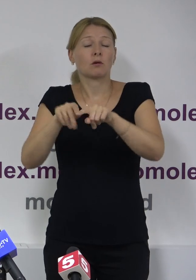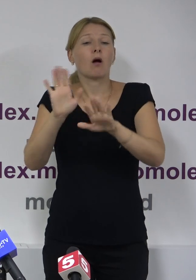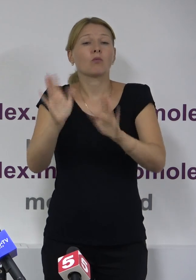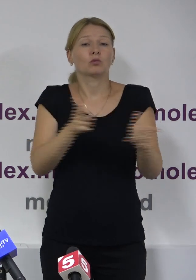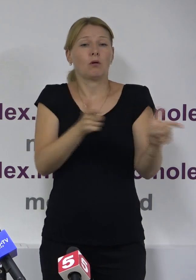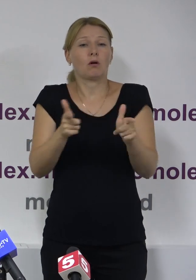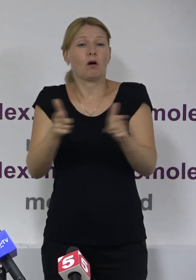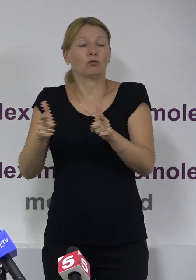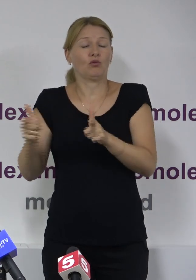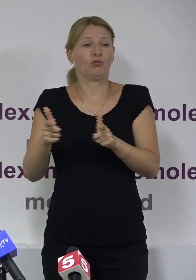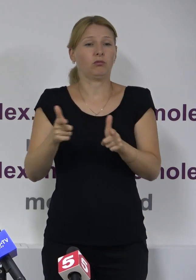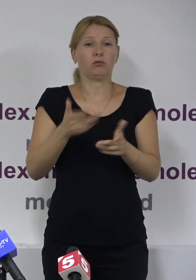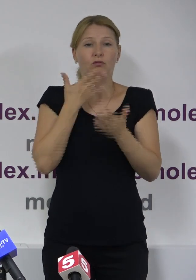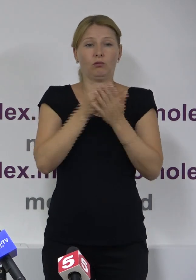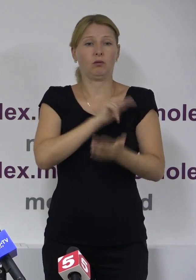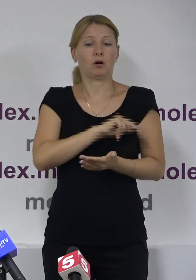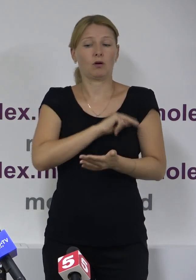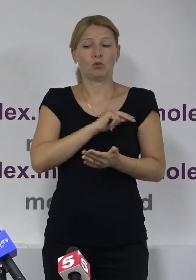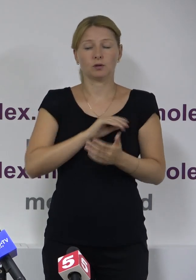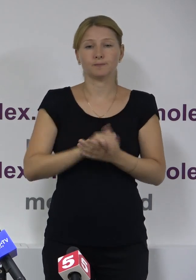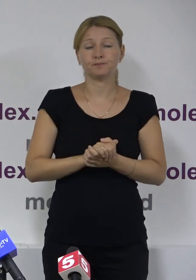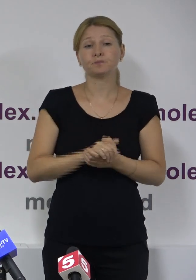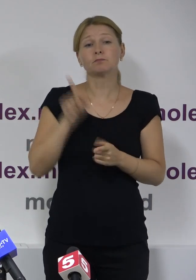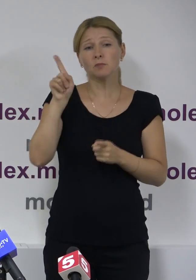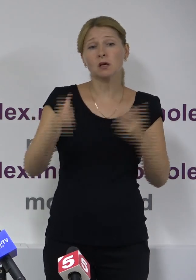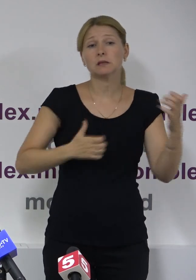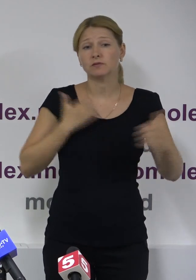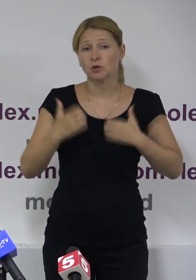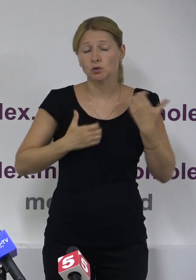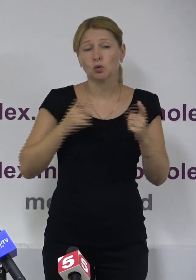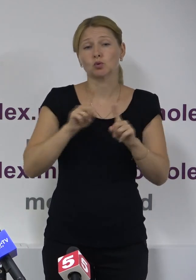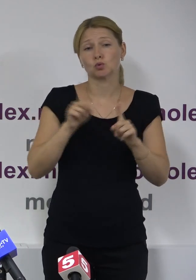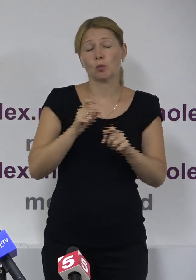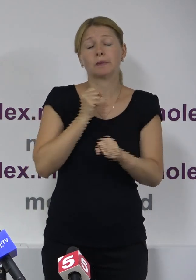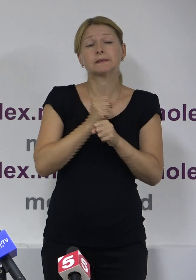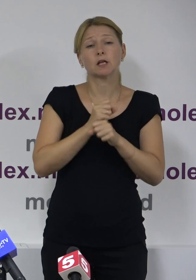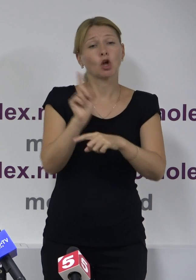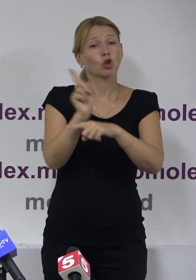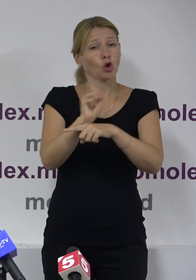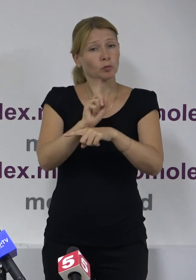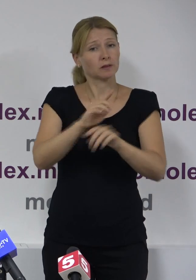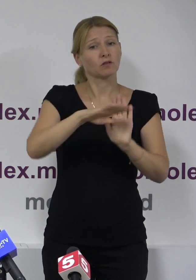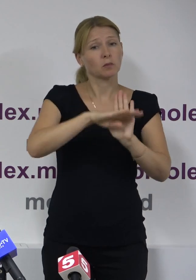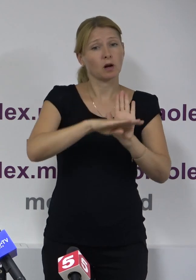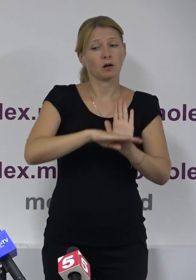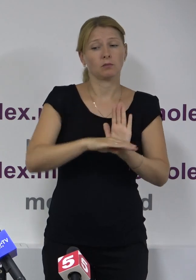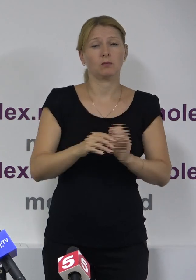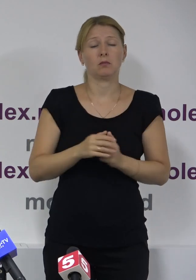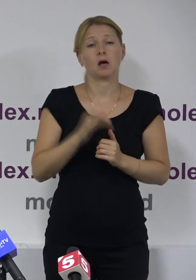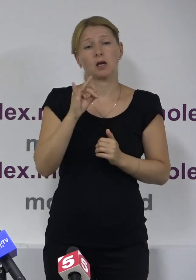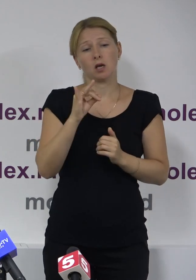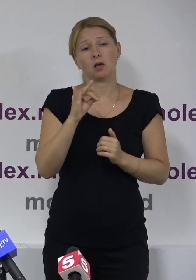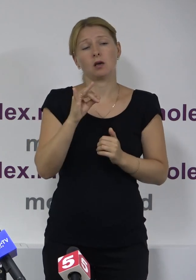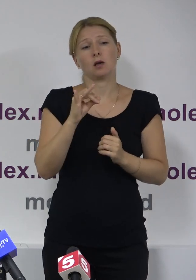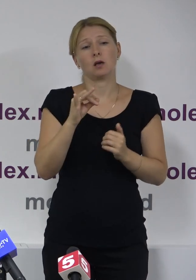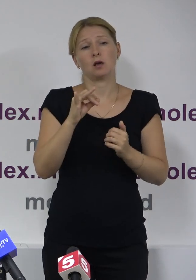alegerilor. În acest sens, CEC s-au preocupat de aprobarea cadrului normativ, au fost adoptate și